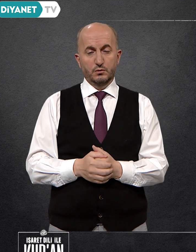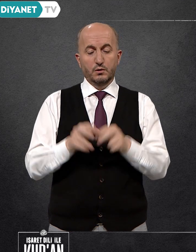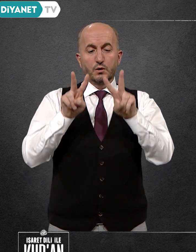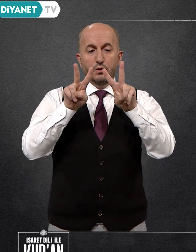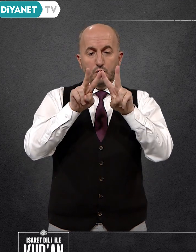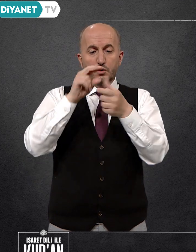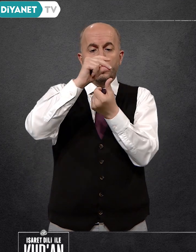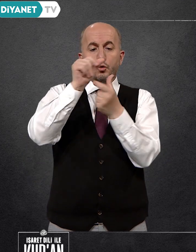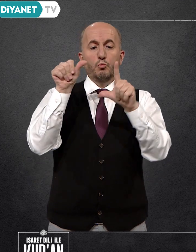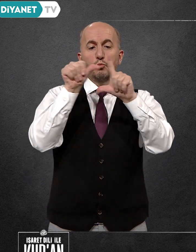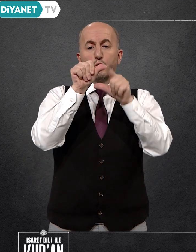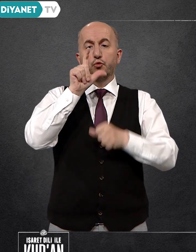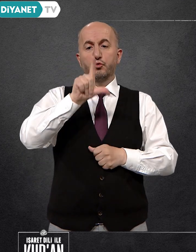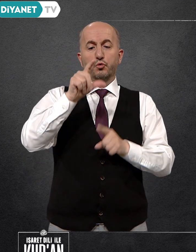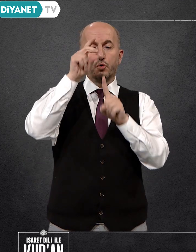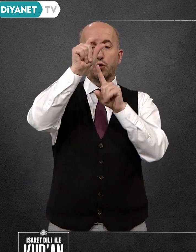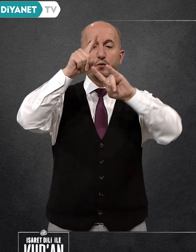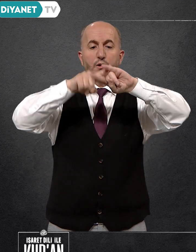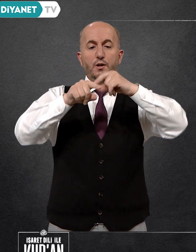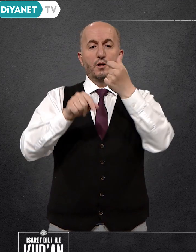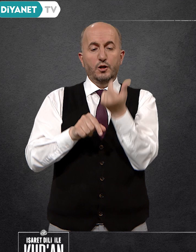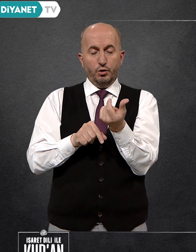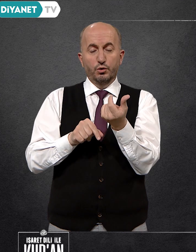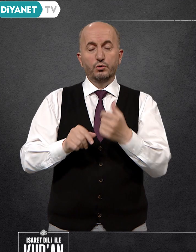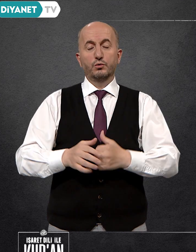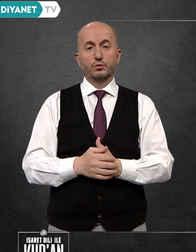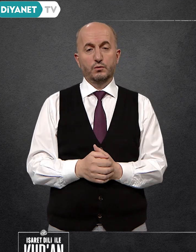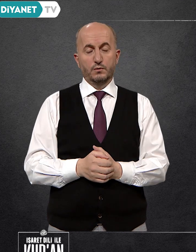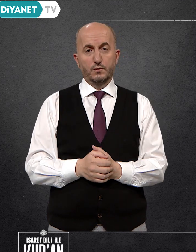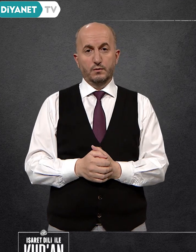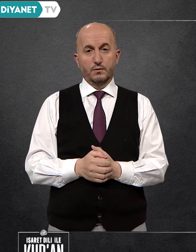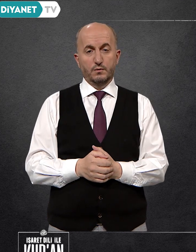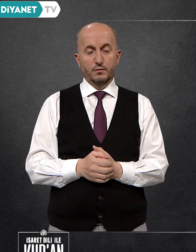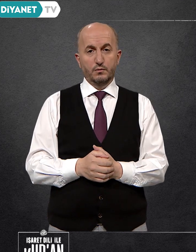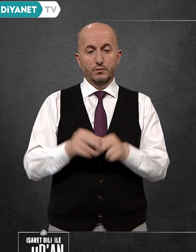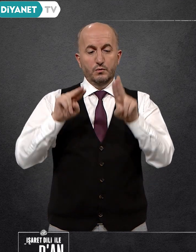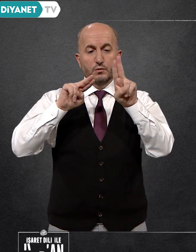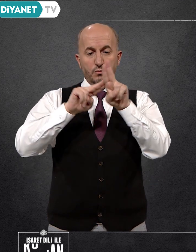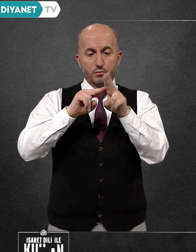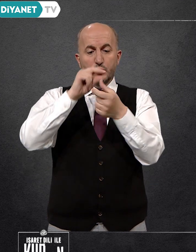müflih ruhu lifli Huhu hı tüm